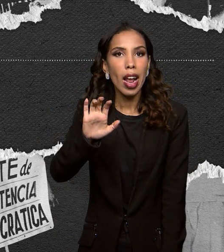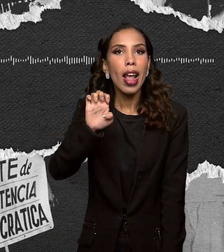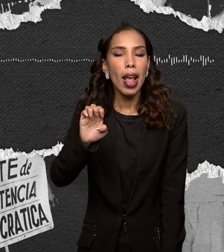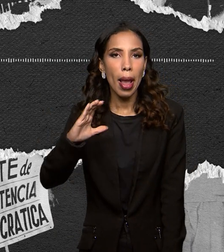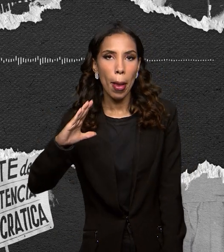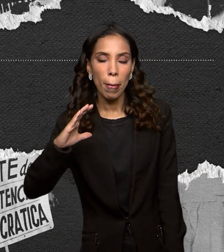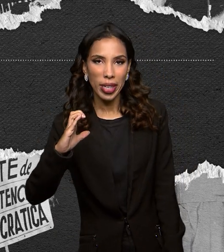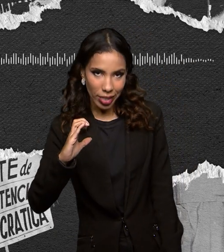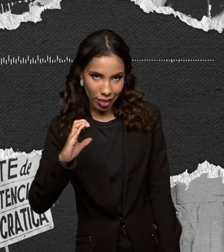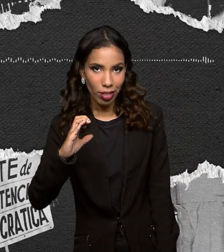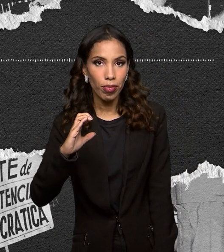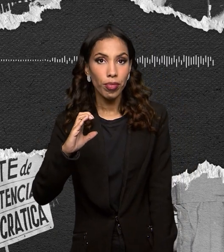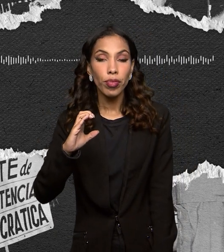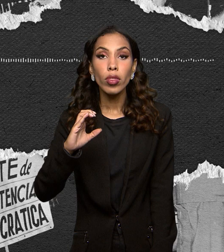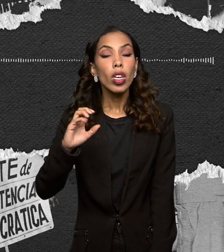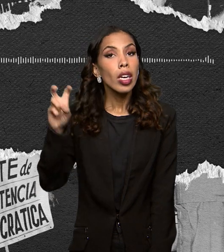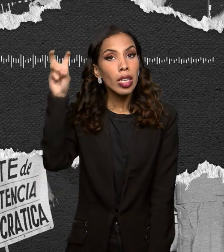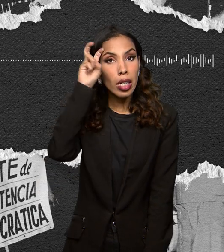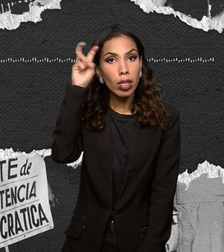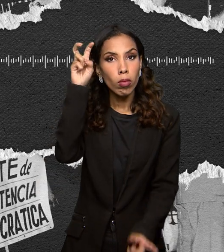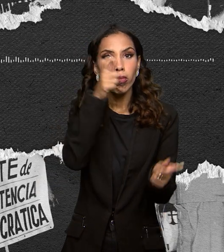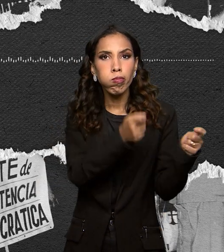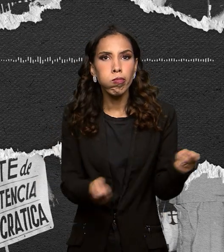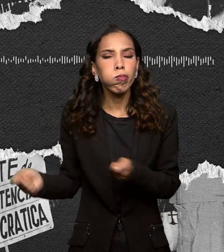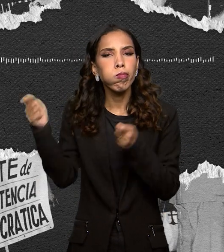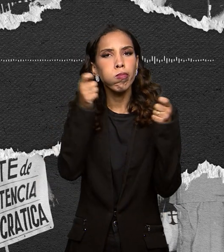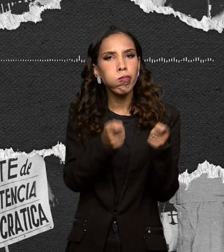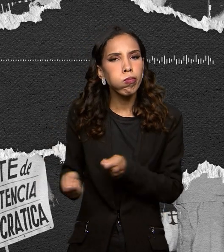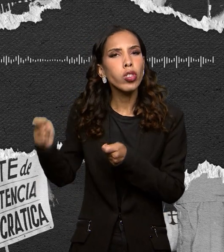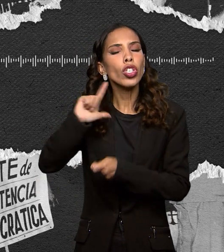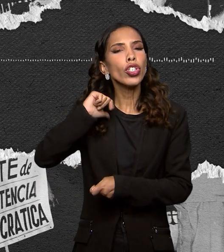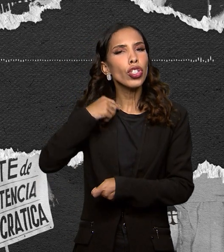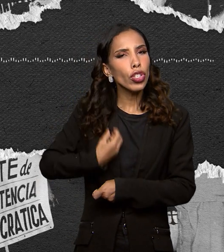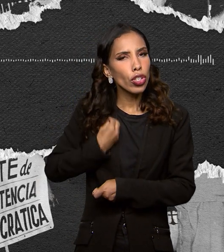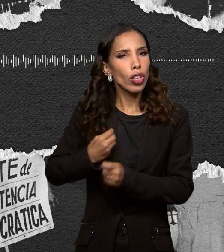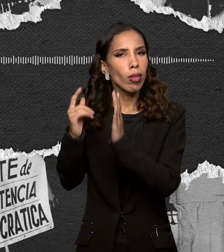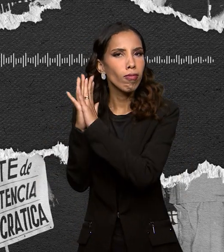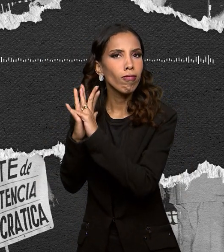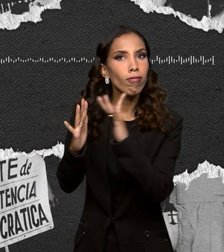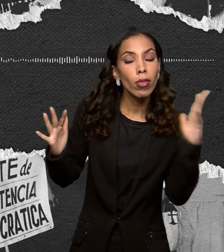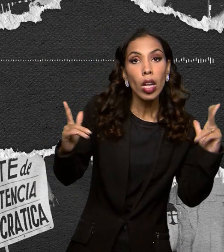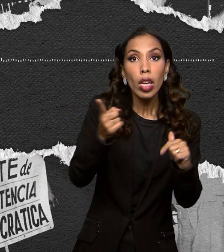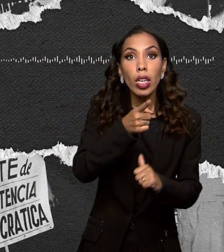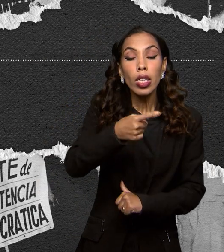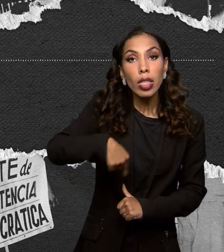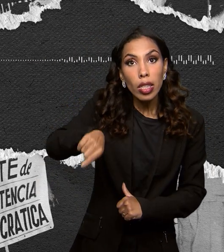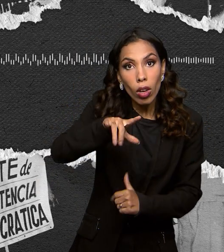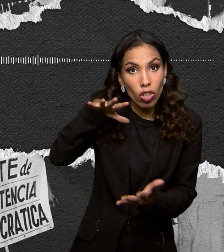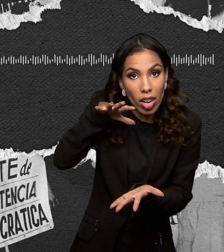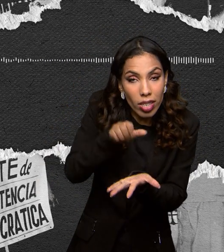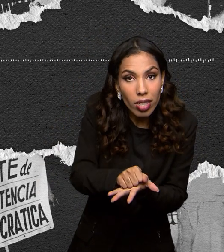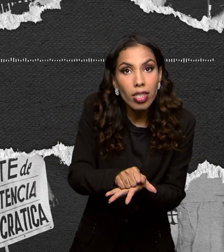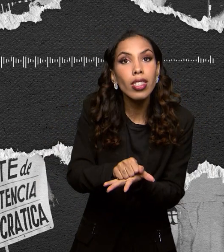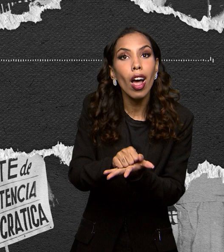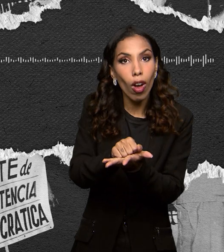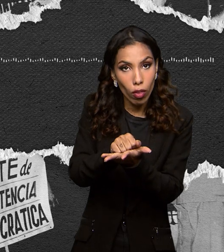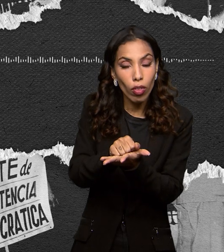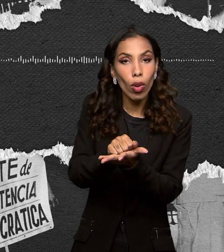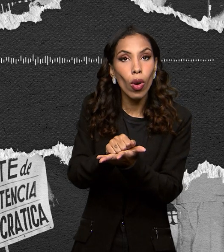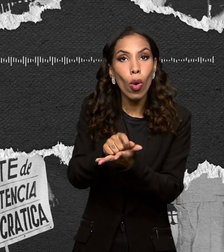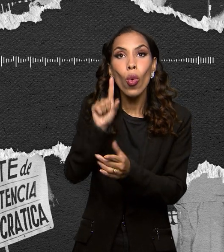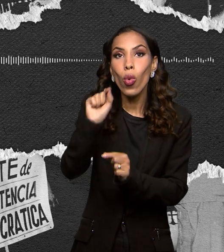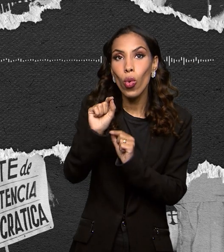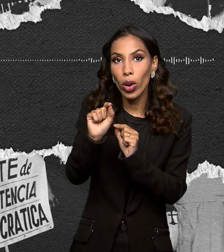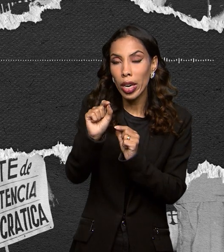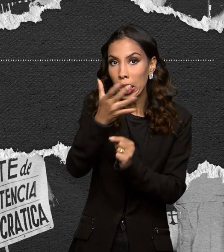Comunicação, a EBC. Toda quinta-feira a gente solta mais um episódio da temporada, então já salva nosso perfil e não esquece de usar a